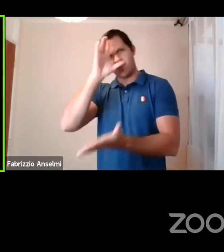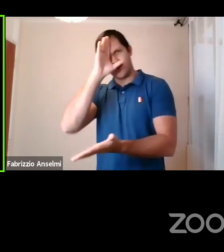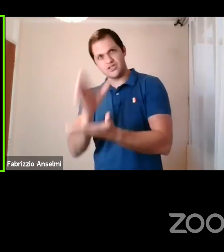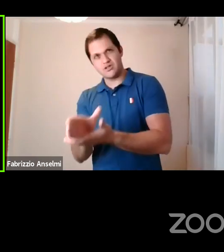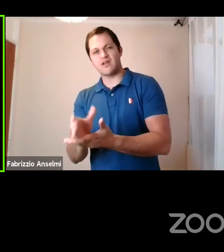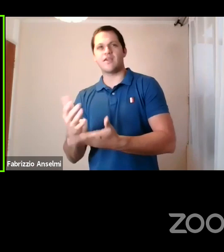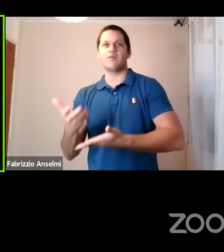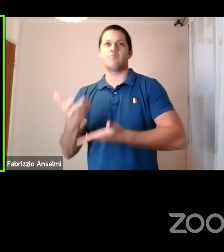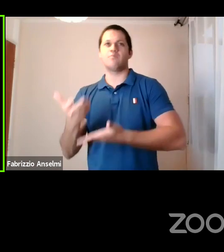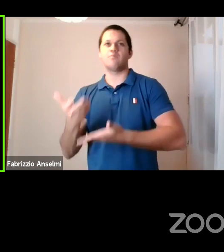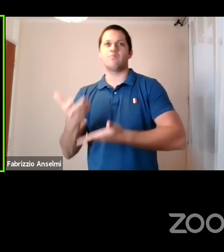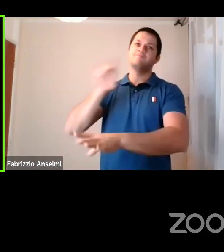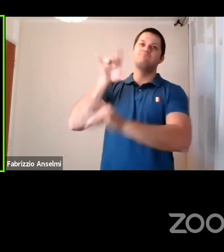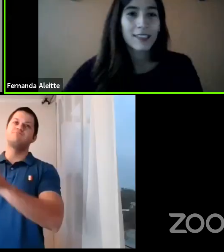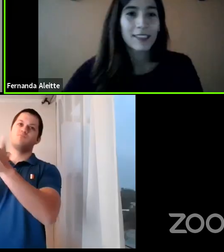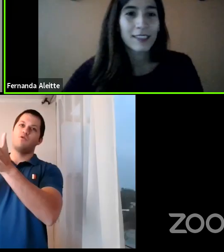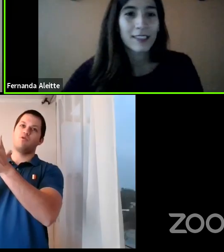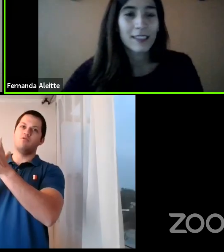gracias.